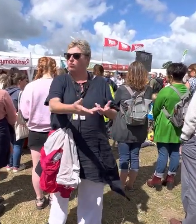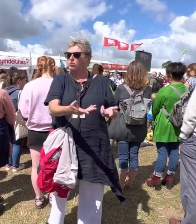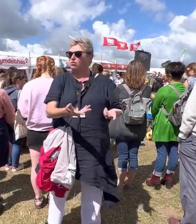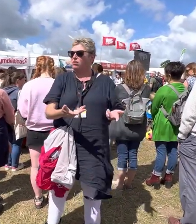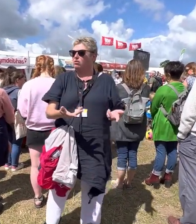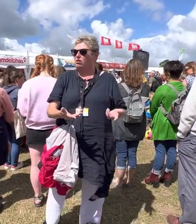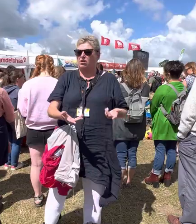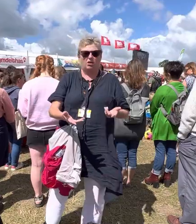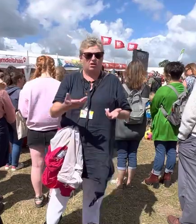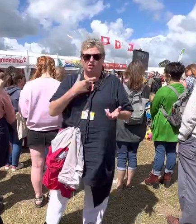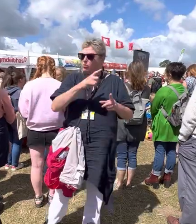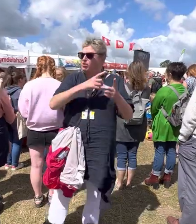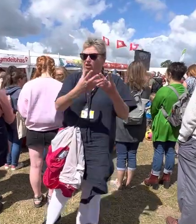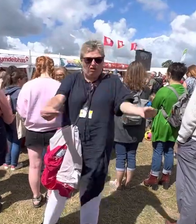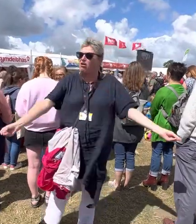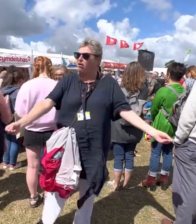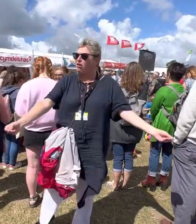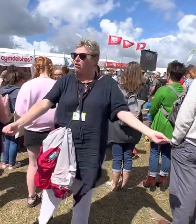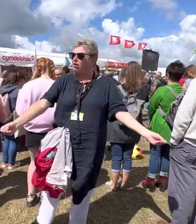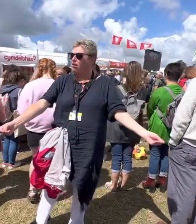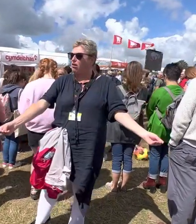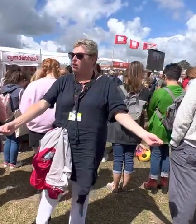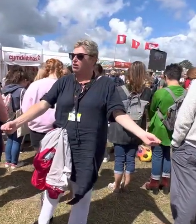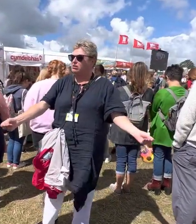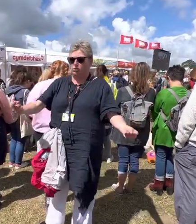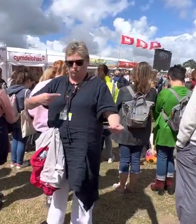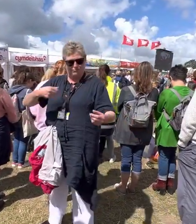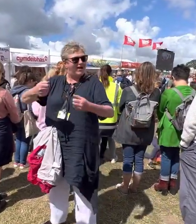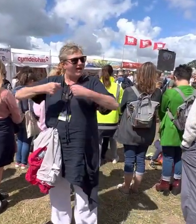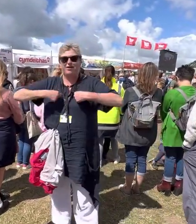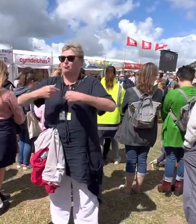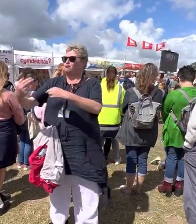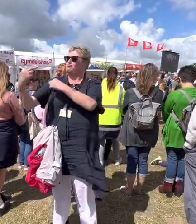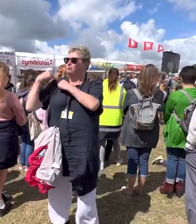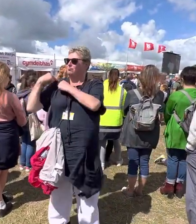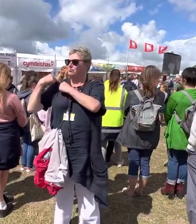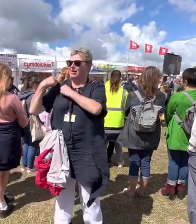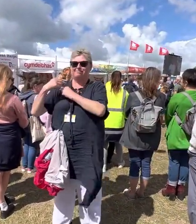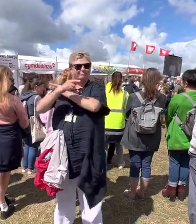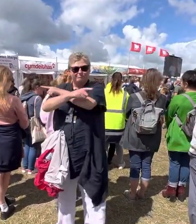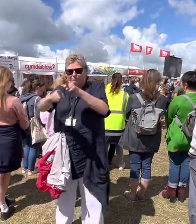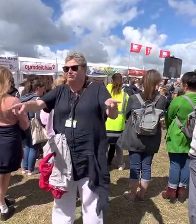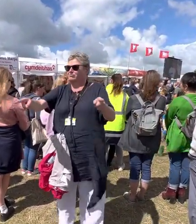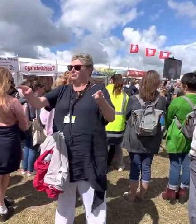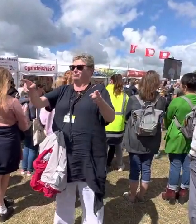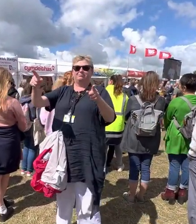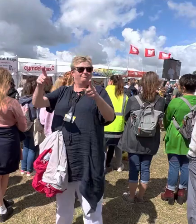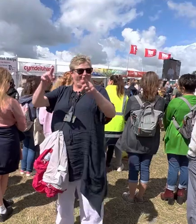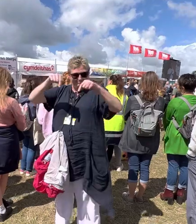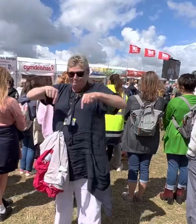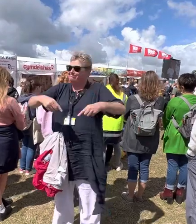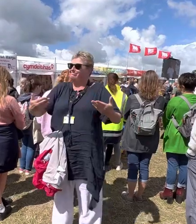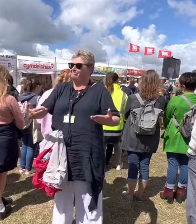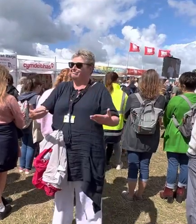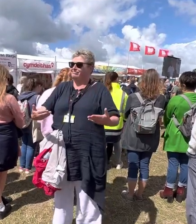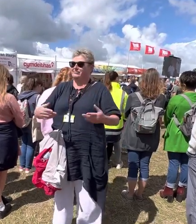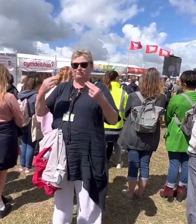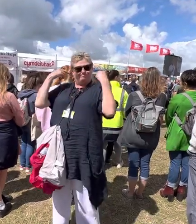yno gynt. Felly ein cyfrifoldeb ni, cyfrifoldeb y genhedlaeth yma, wedi codi ac i